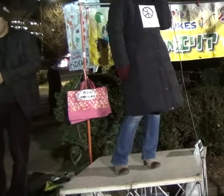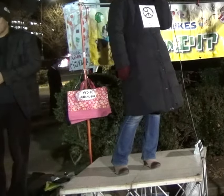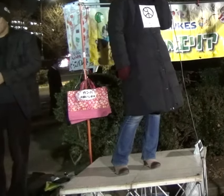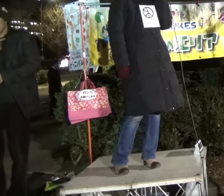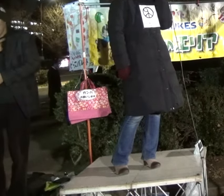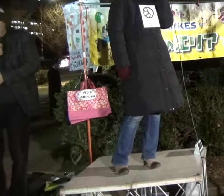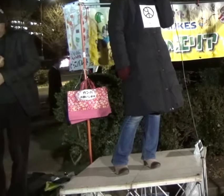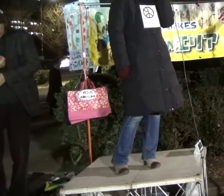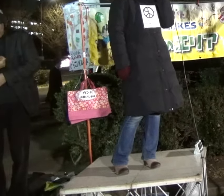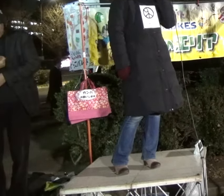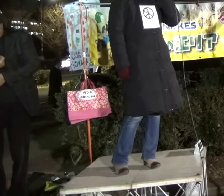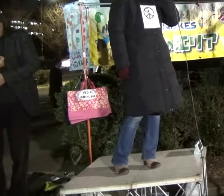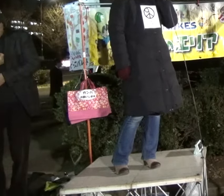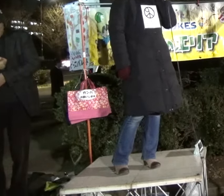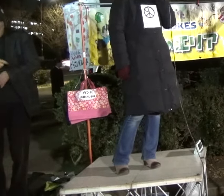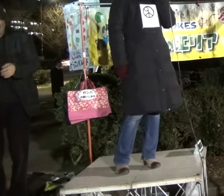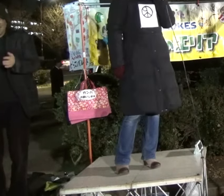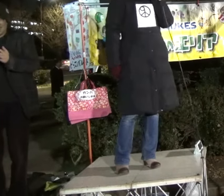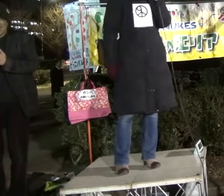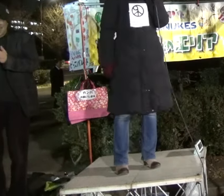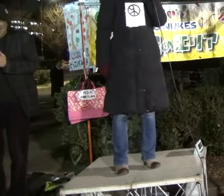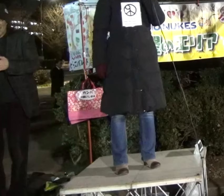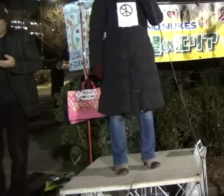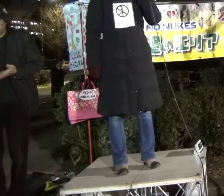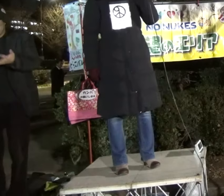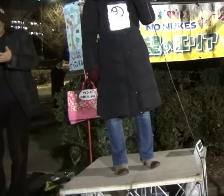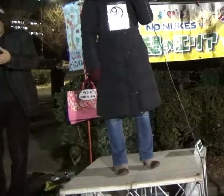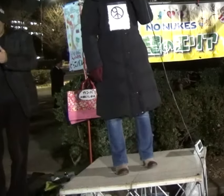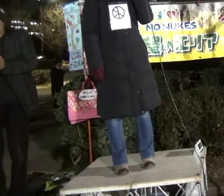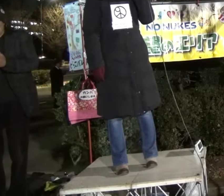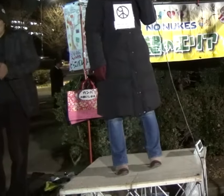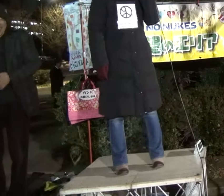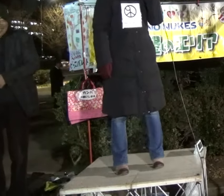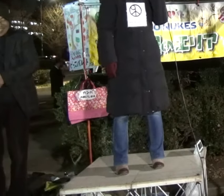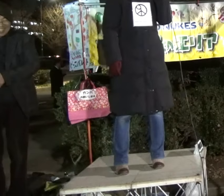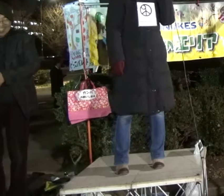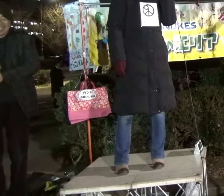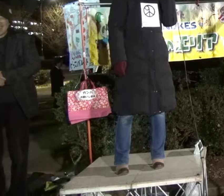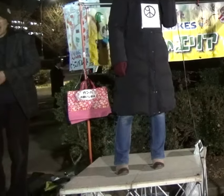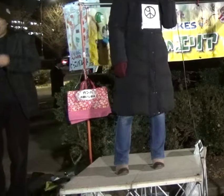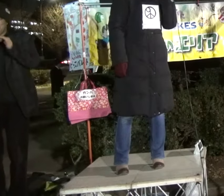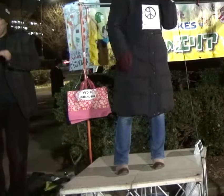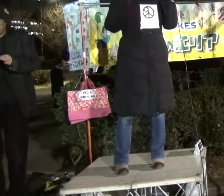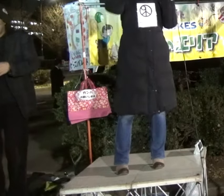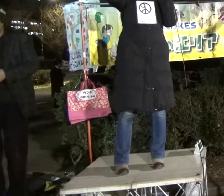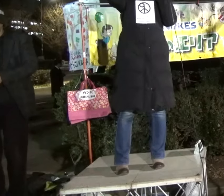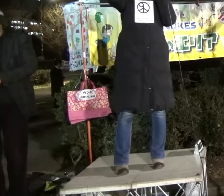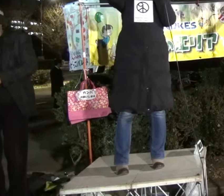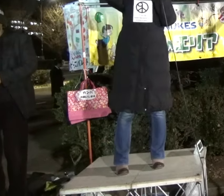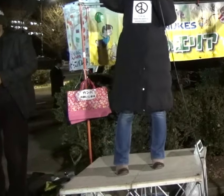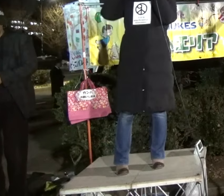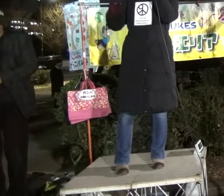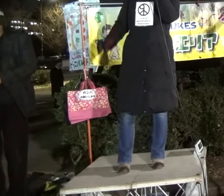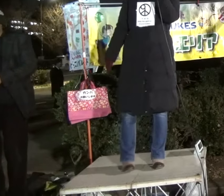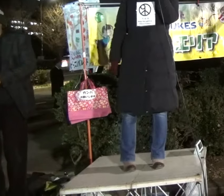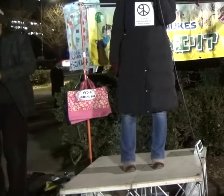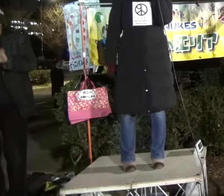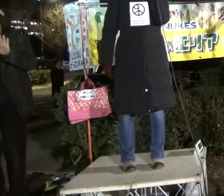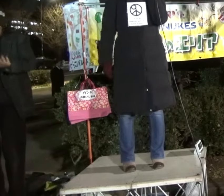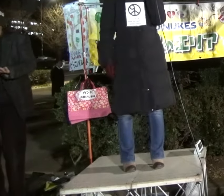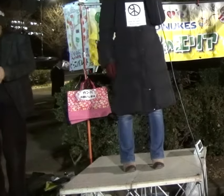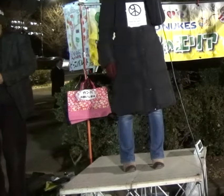にね、時代を感じますよね。豆餅ってなかなか今売ってないですから。 売ってないんですよ。 ね、